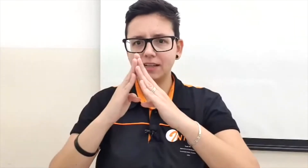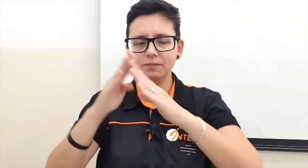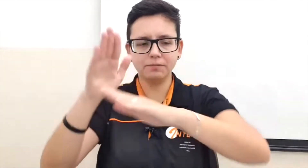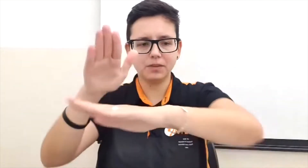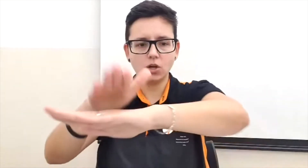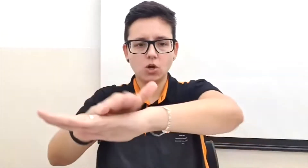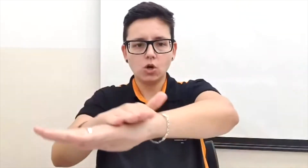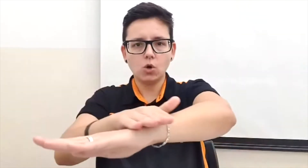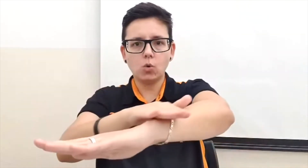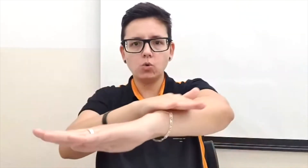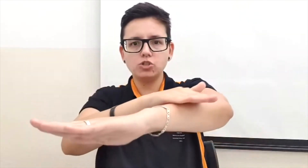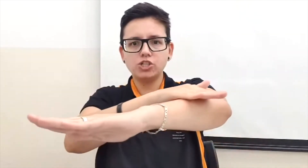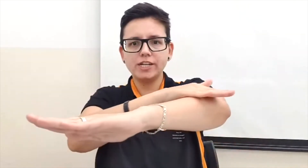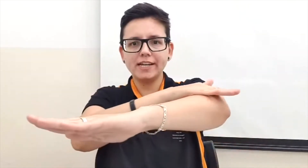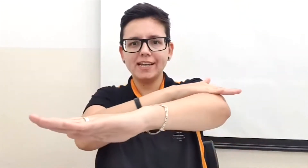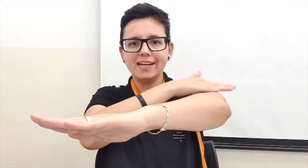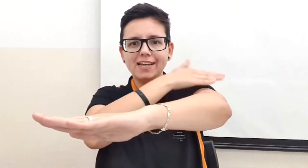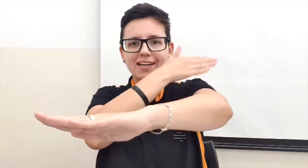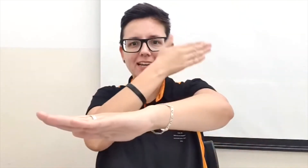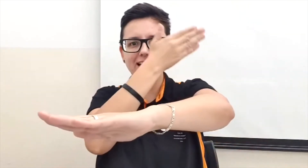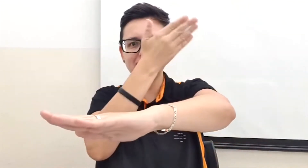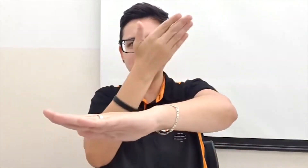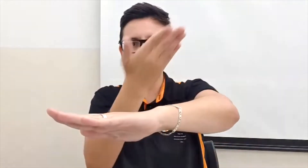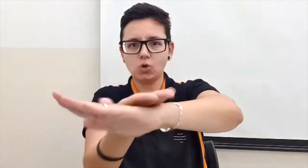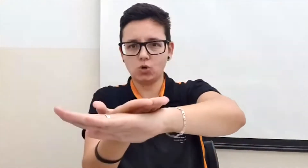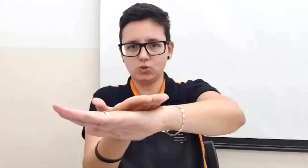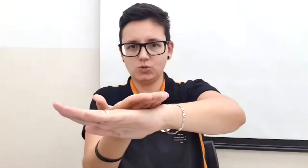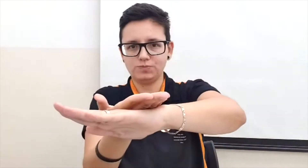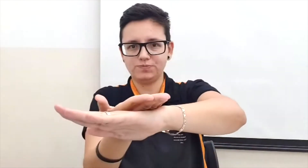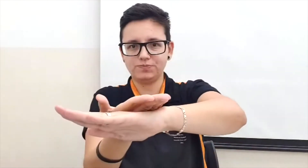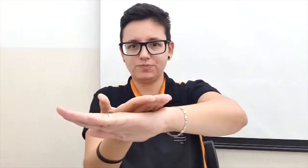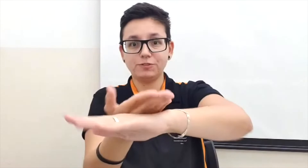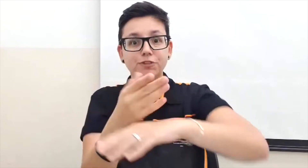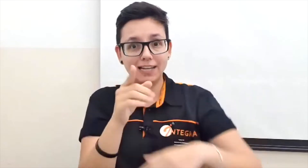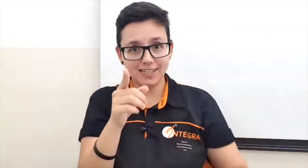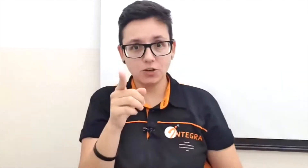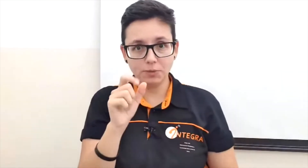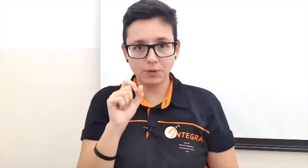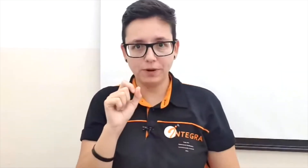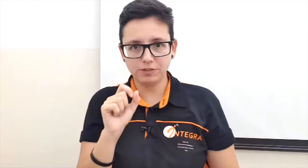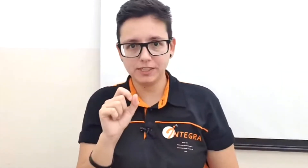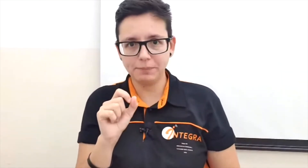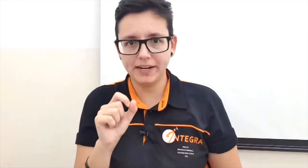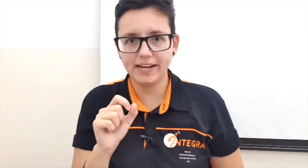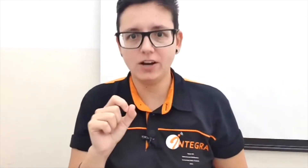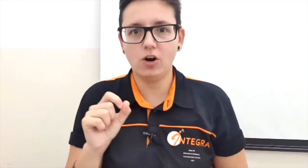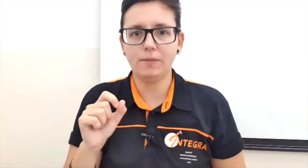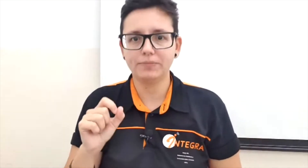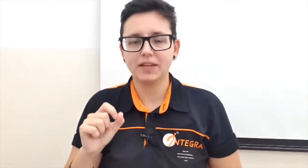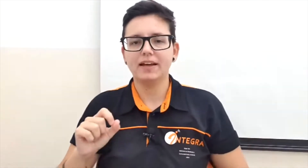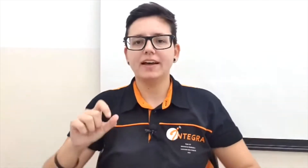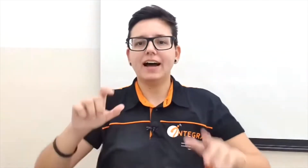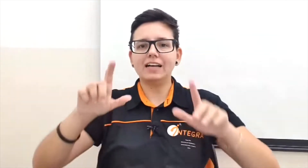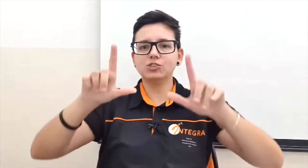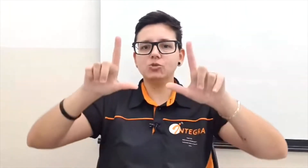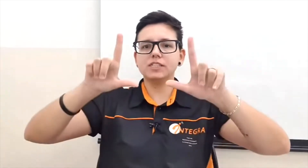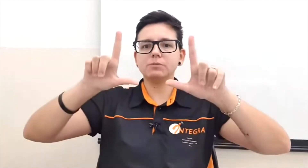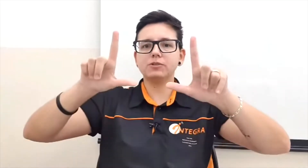casa o dia todo. Faz aí comigo para você aprender, ó. As duas mãos